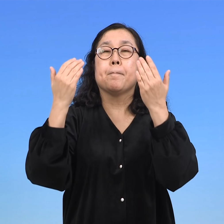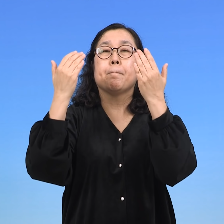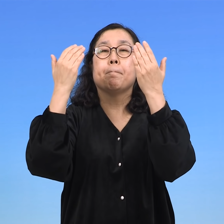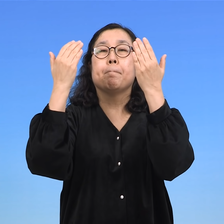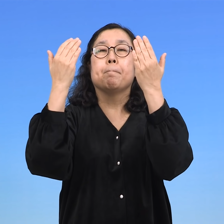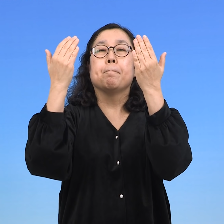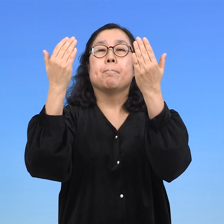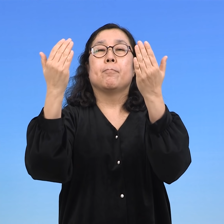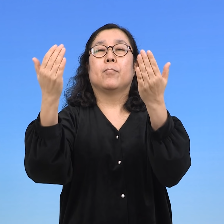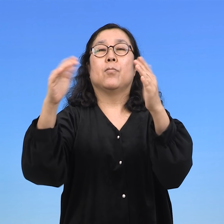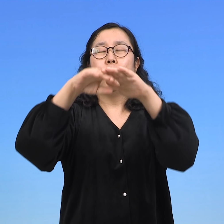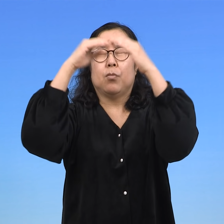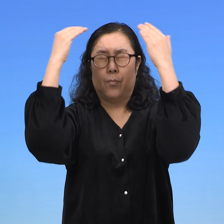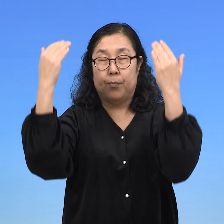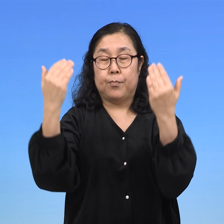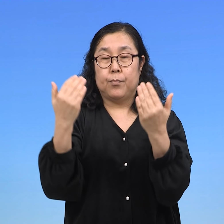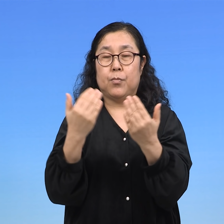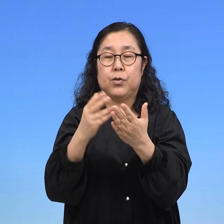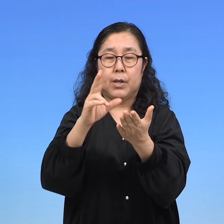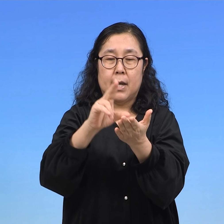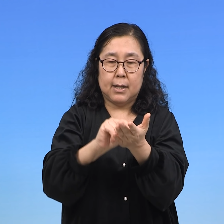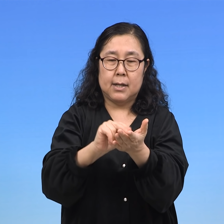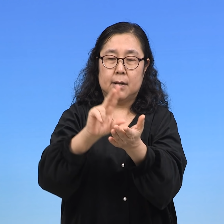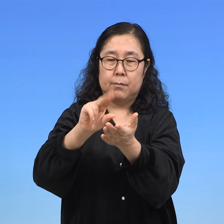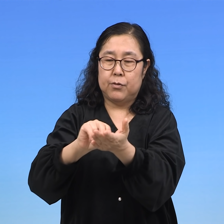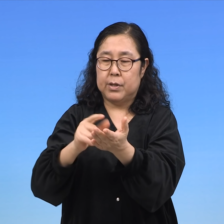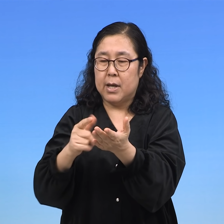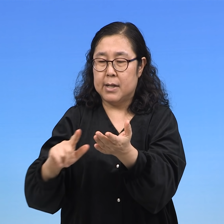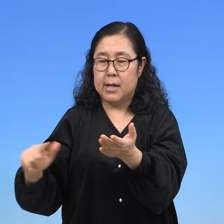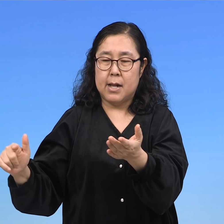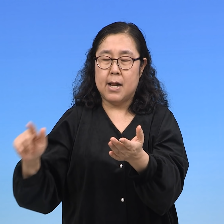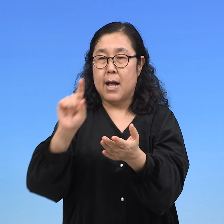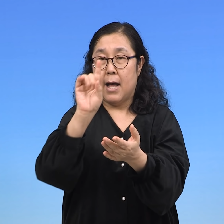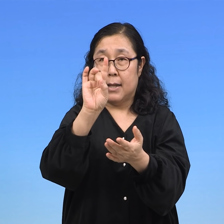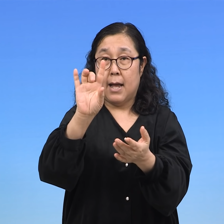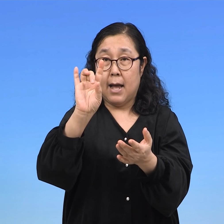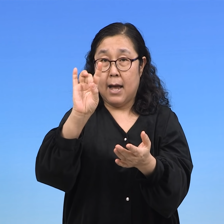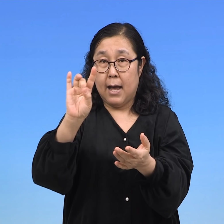여러분 확신을 가지고 선포하십시오. 모든 문제들 하나하나